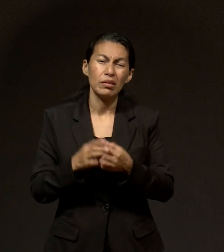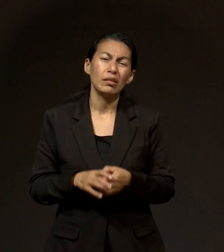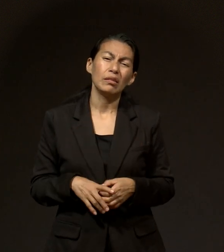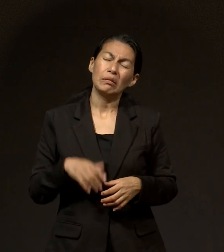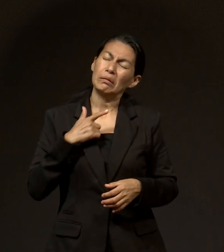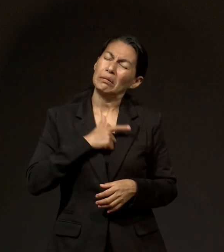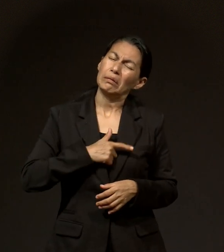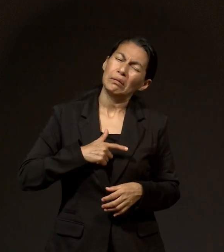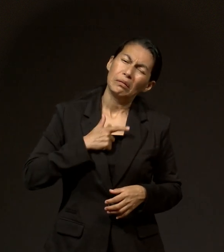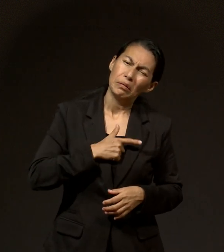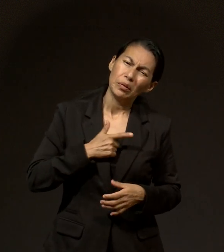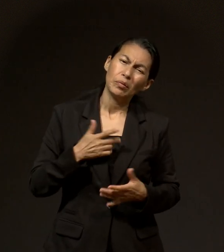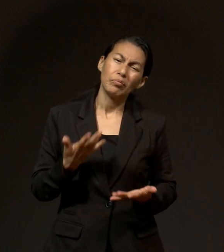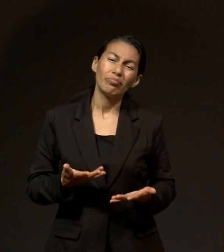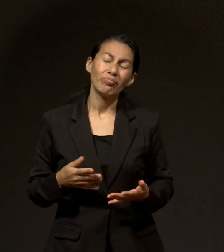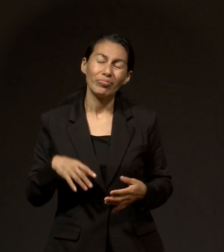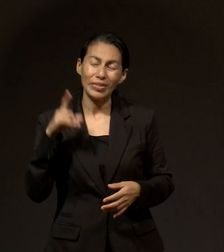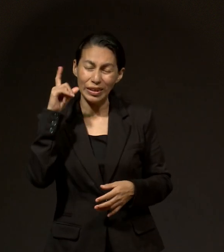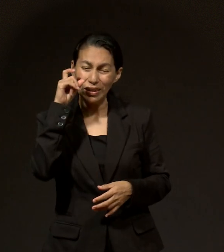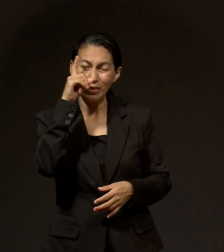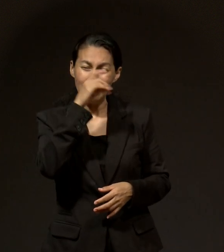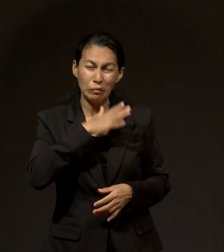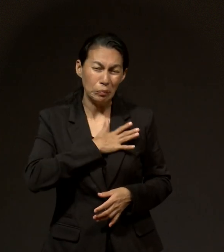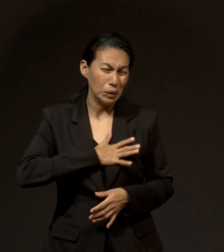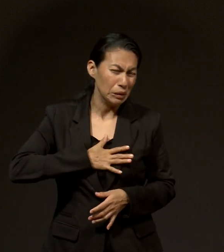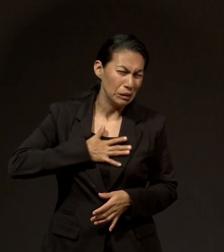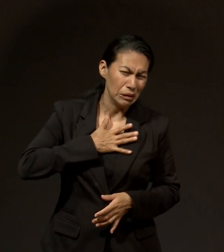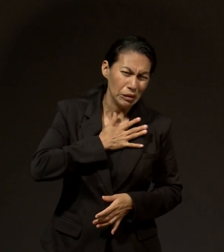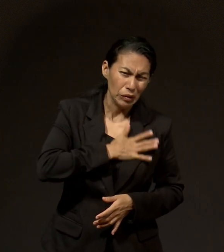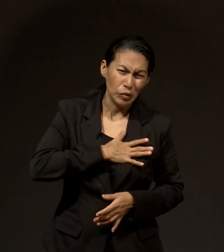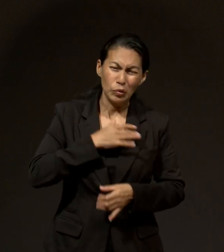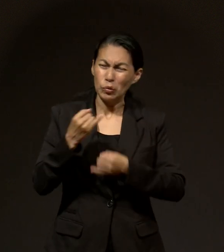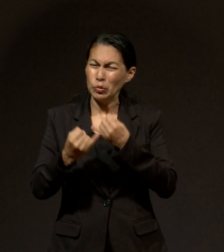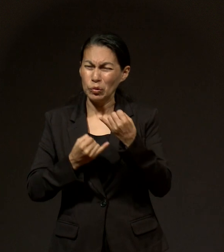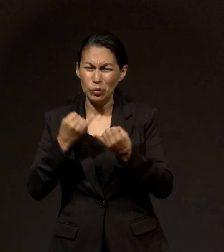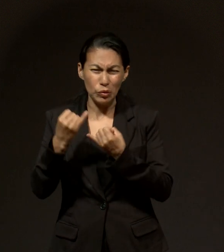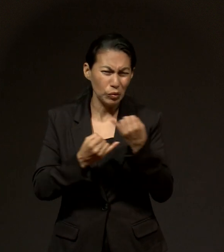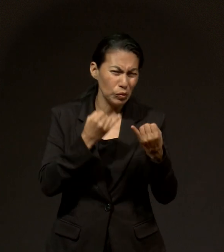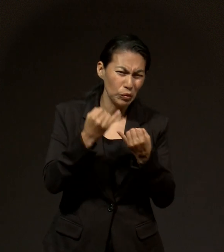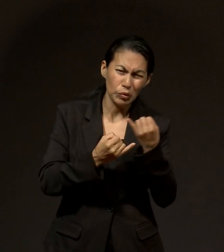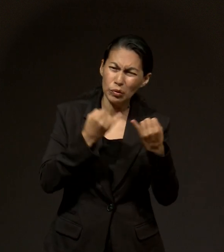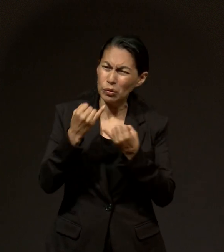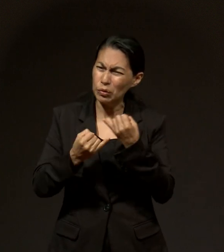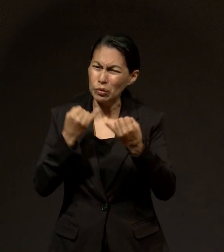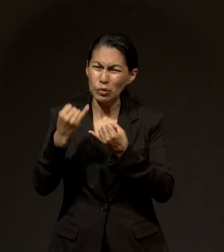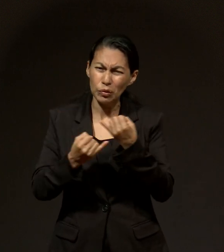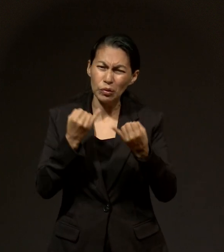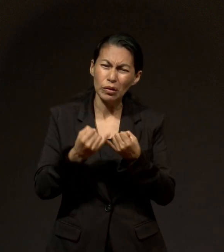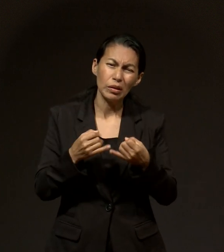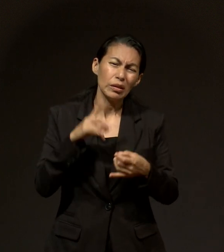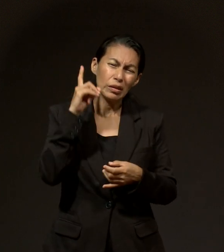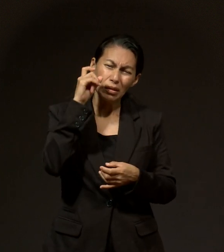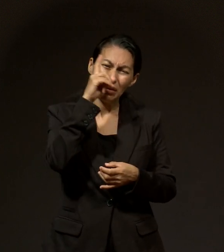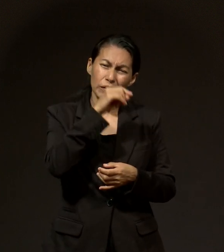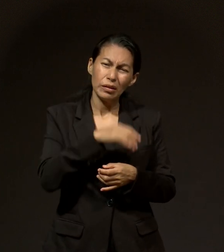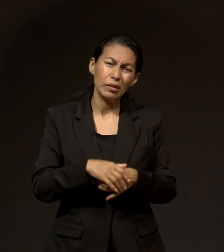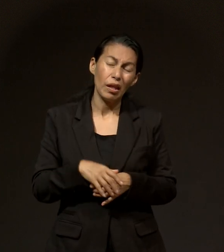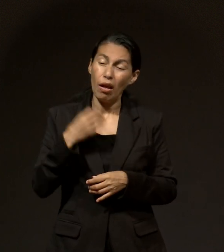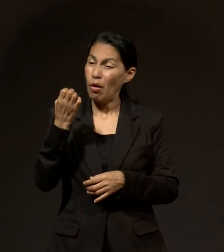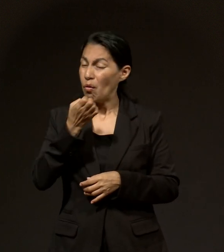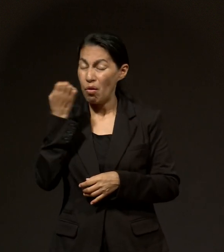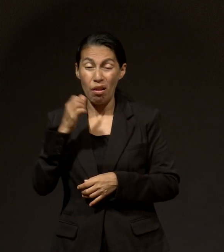adventistas Su nombre es Diego Muchas gracias Vilma Estaremos orando por estas peticiones Fermín Osorio